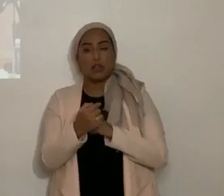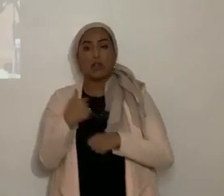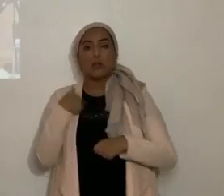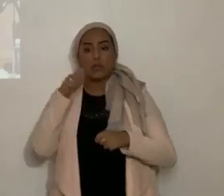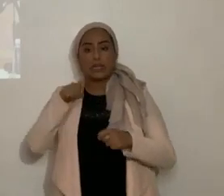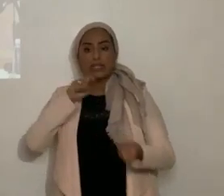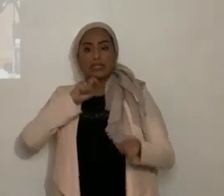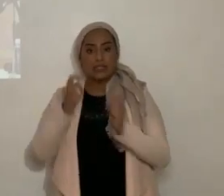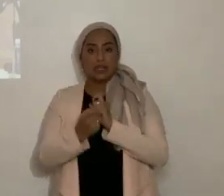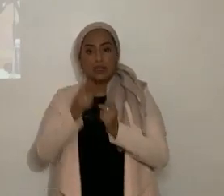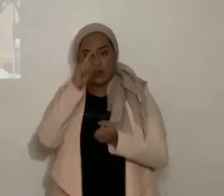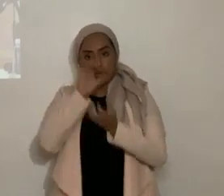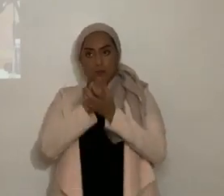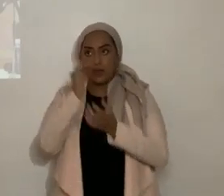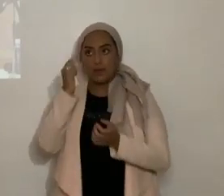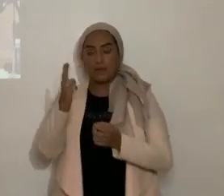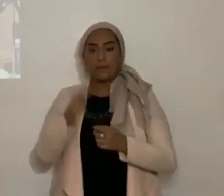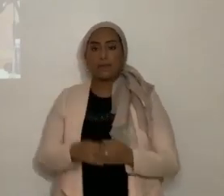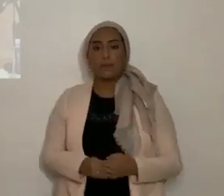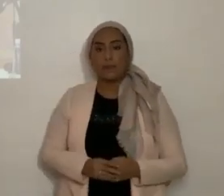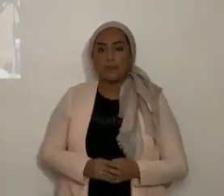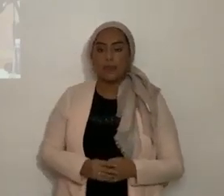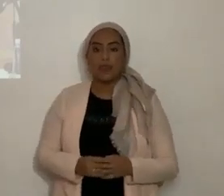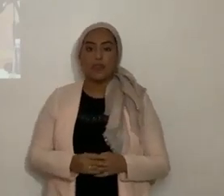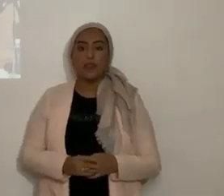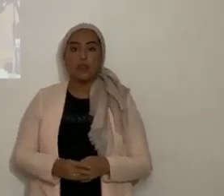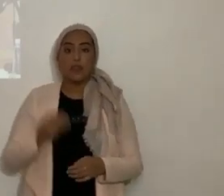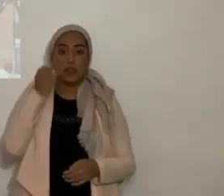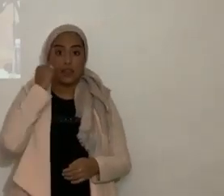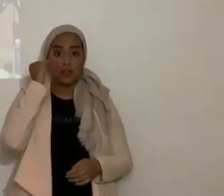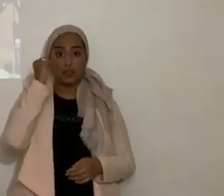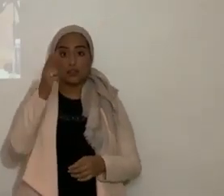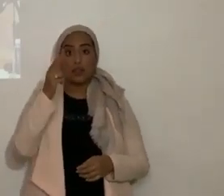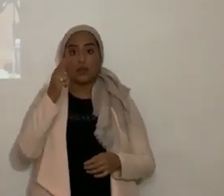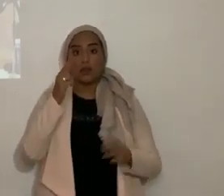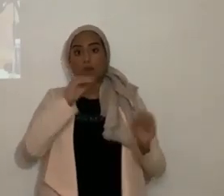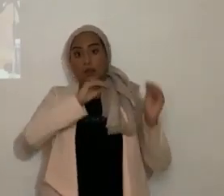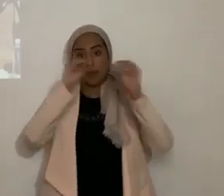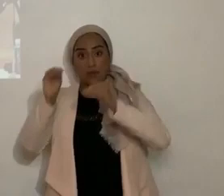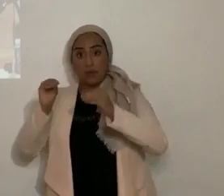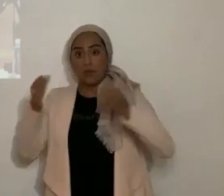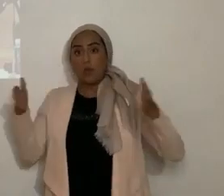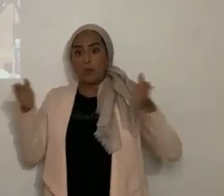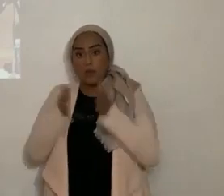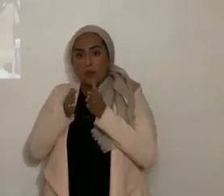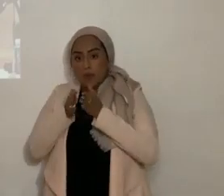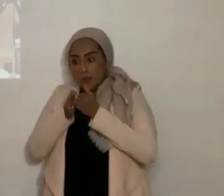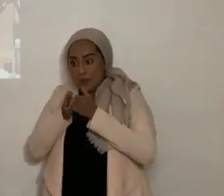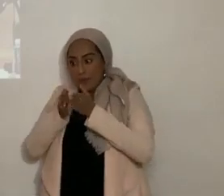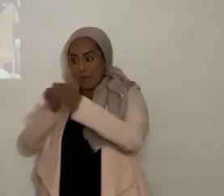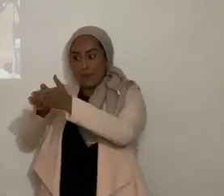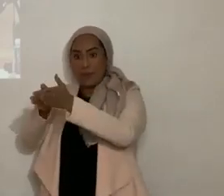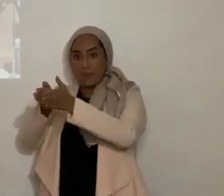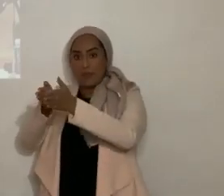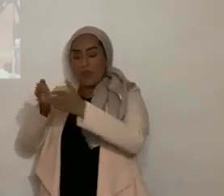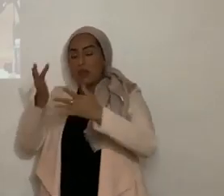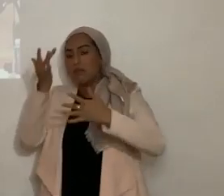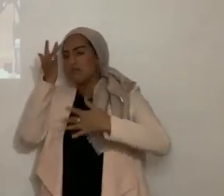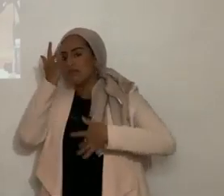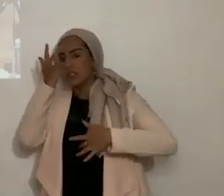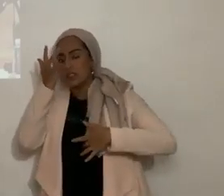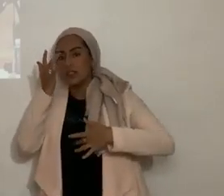tenemos que hacerlo todos. ¿Sí? Voy a repetirlo. Si Yahweh nos lleva por un camino estrecho, una tribulación de